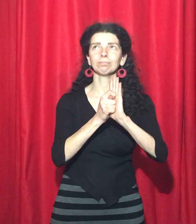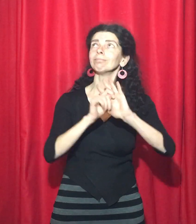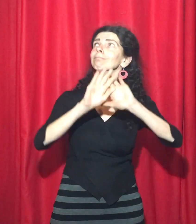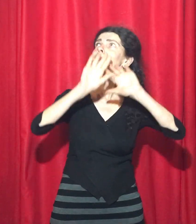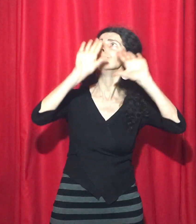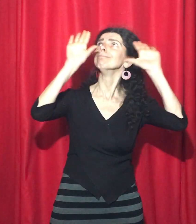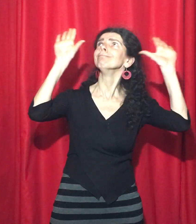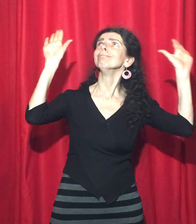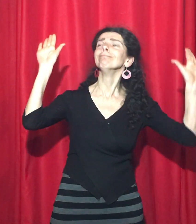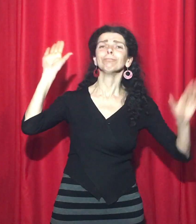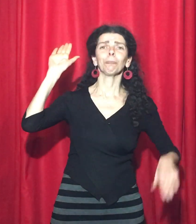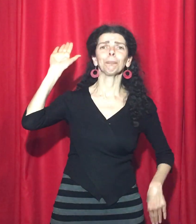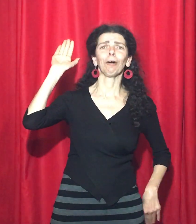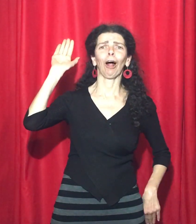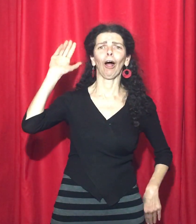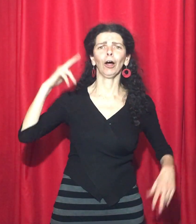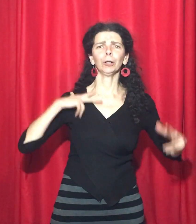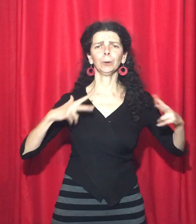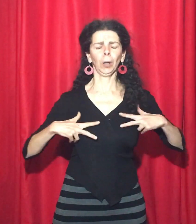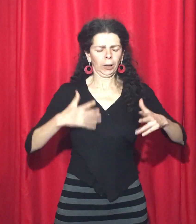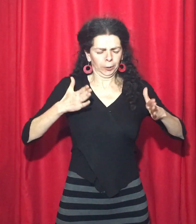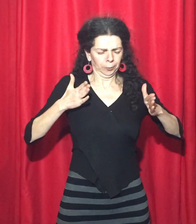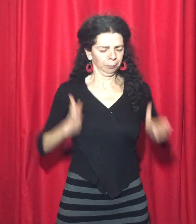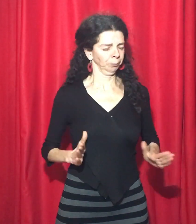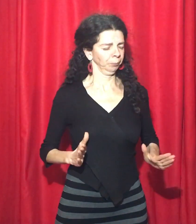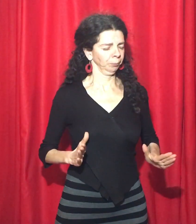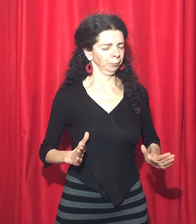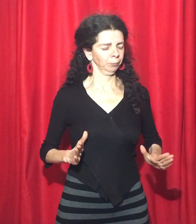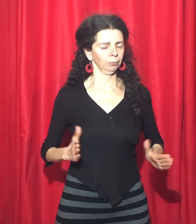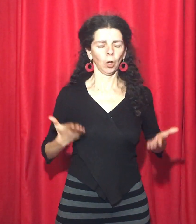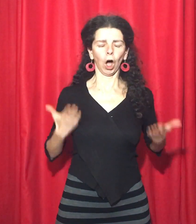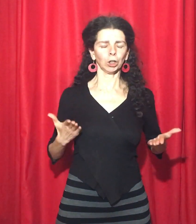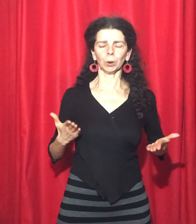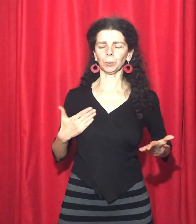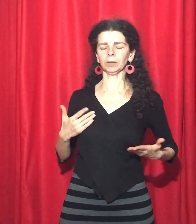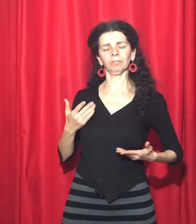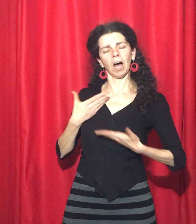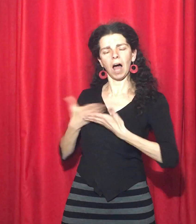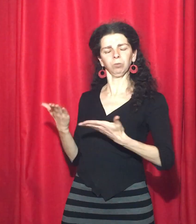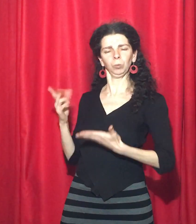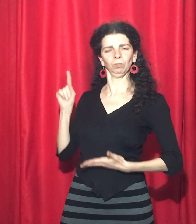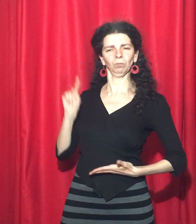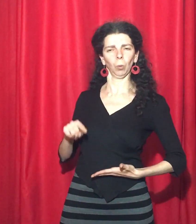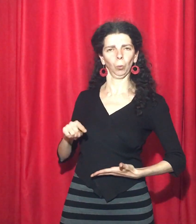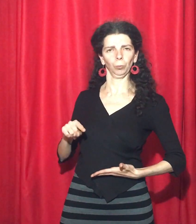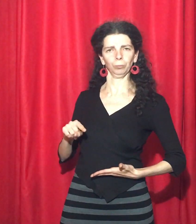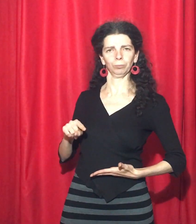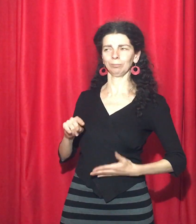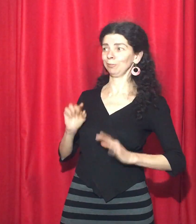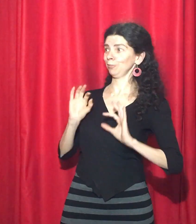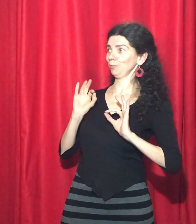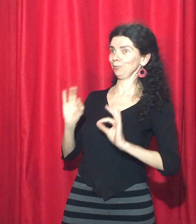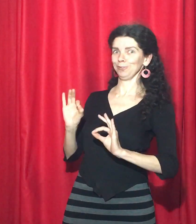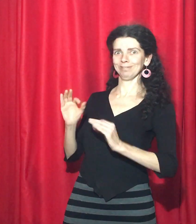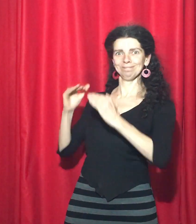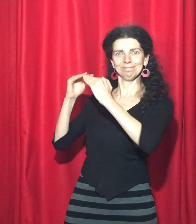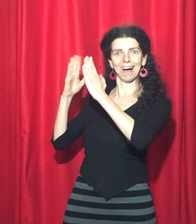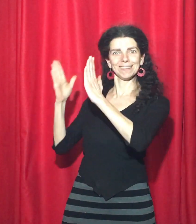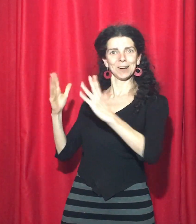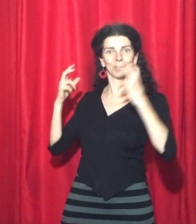Pourtant, un matin, le ciel était tellement bleu qu'il se dit « Aujourd'hui, il faut que je lui parle ». Il vit Julie qui sortait de chez